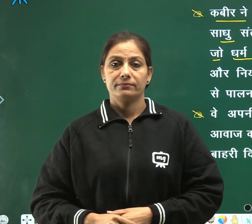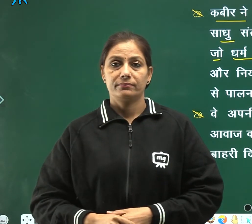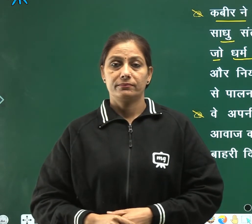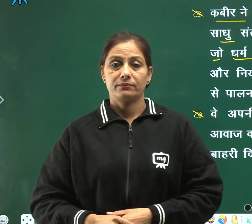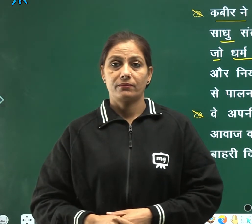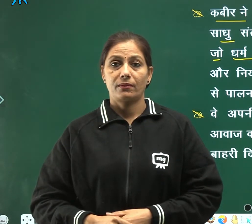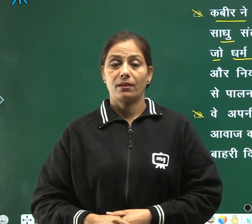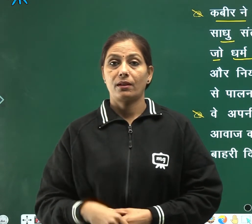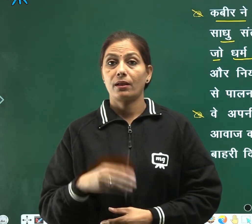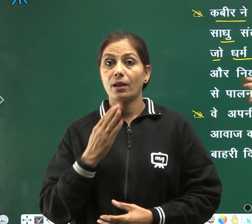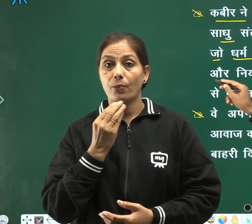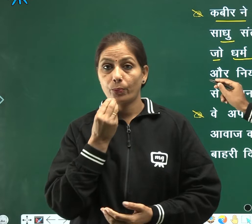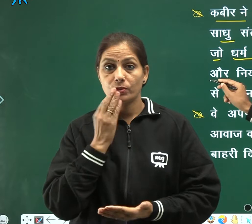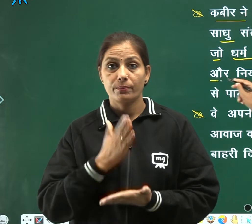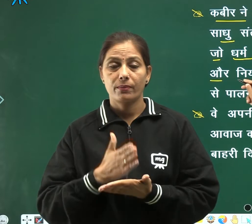व्रत और